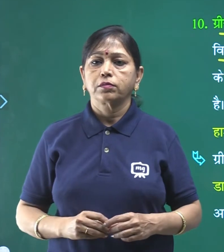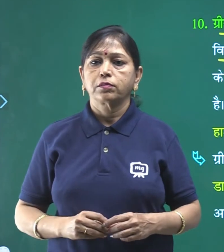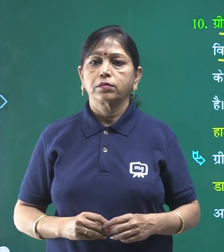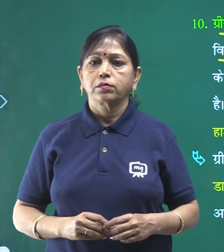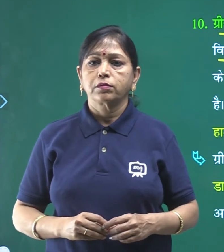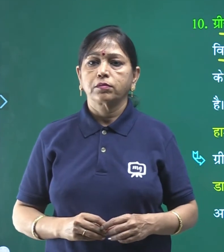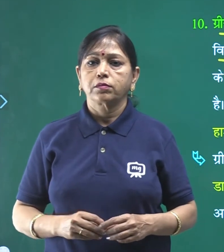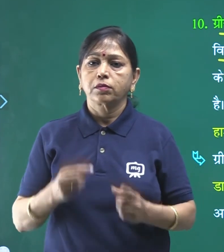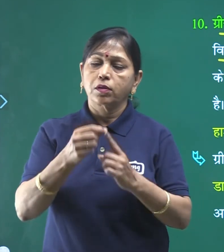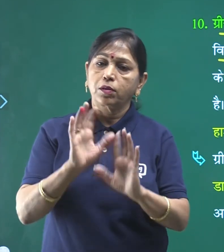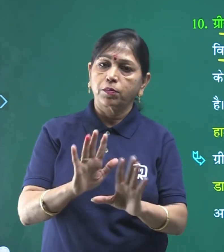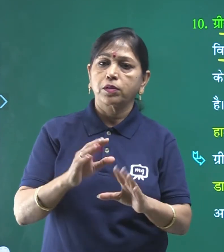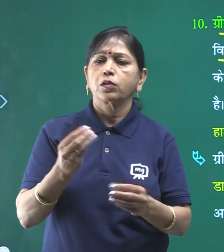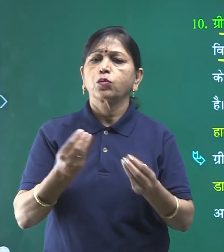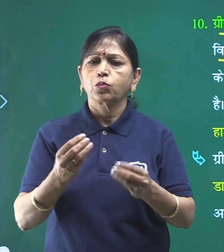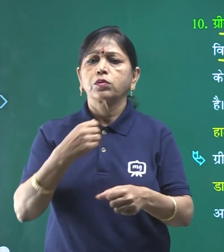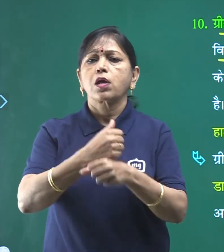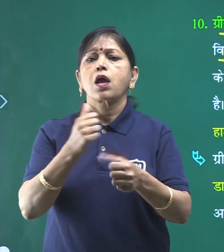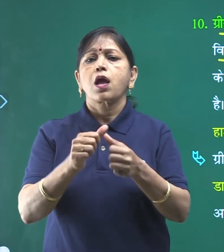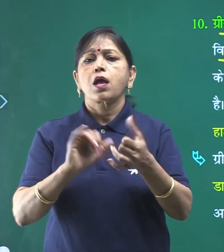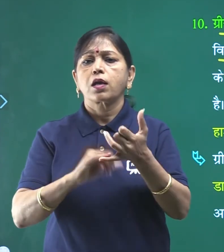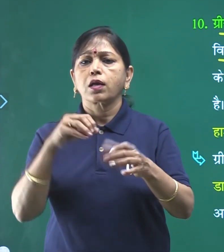में विद्यमान कुछ गैसों में आ